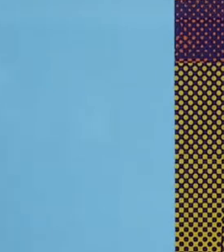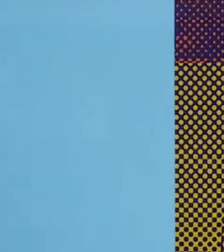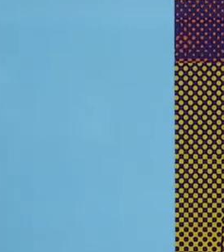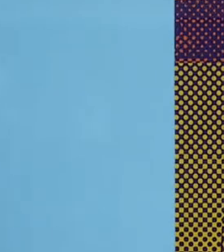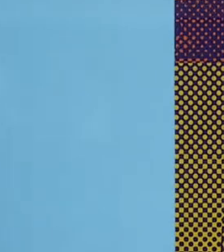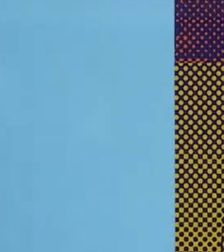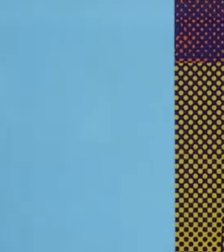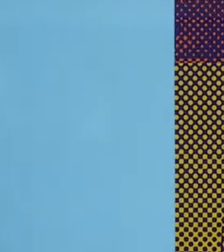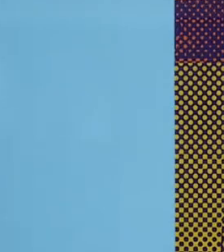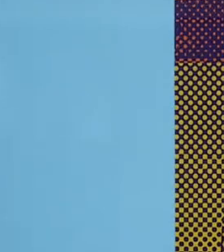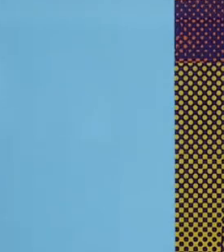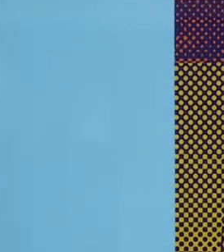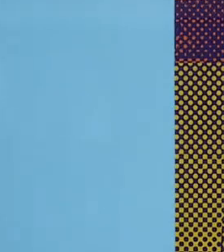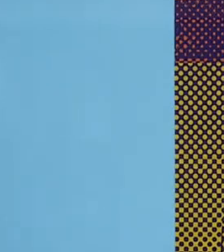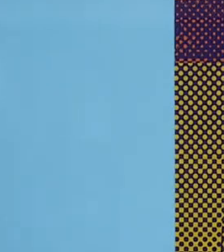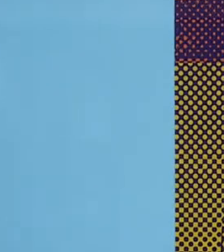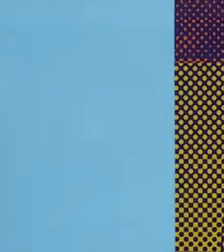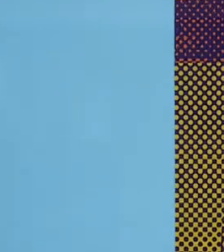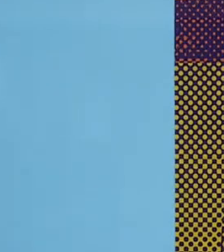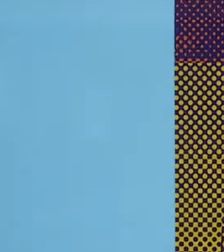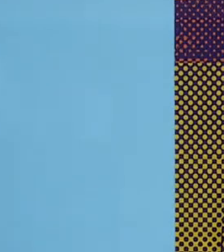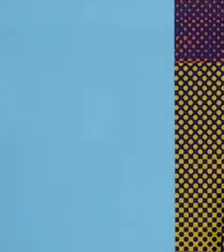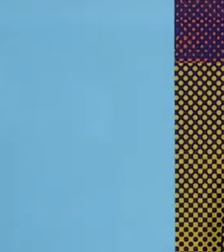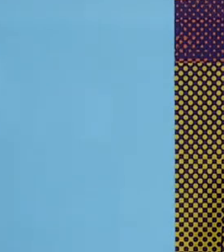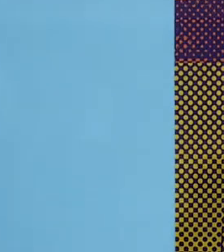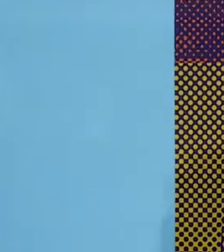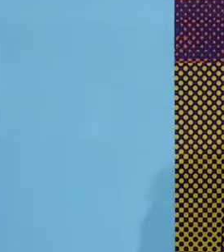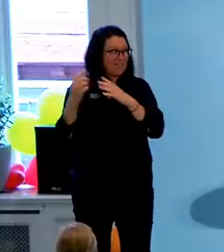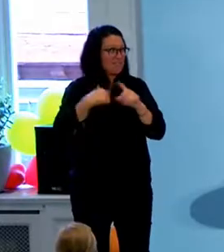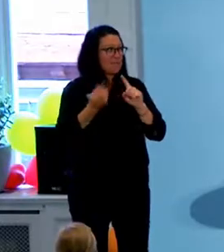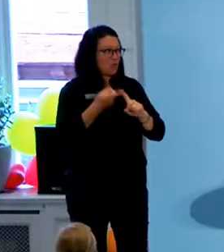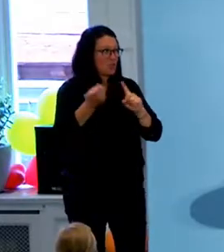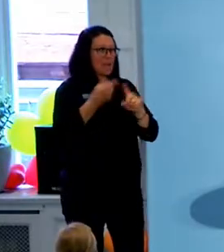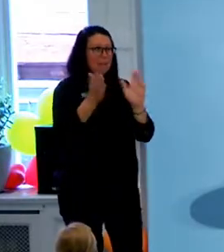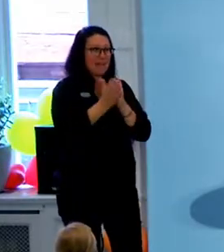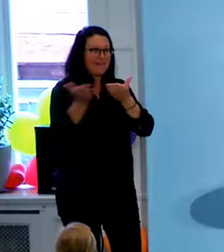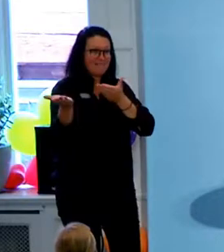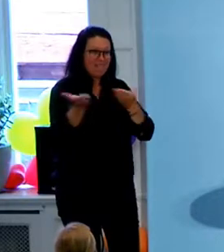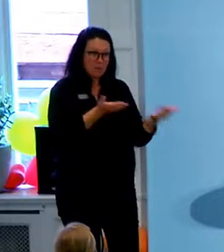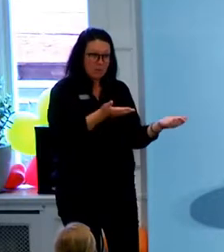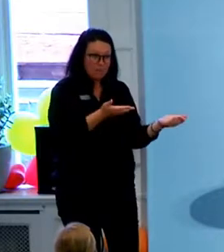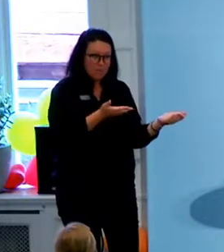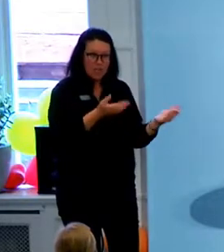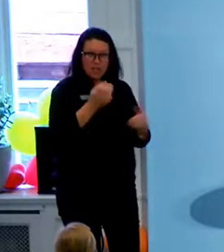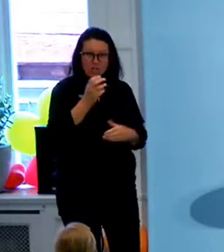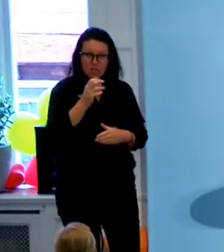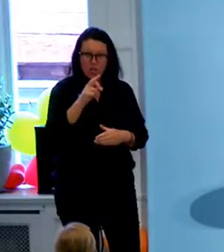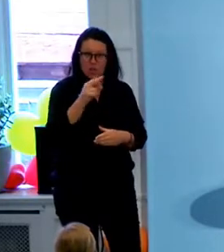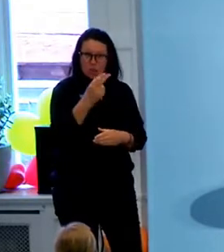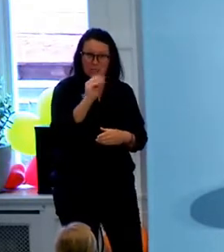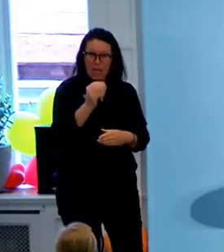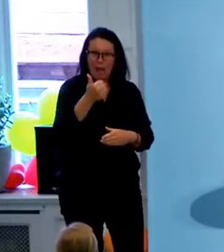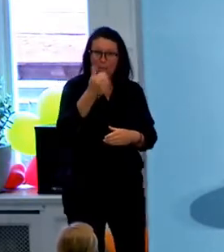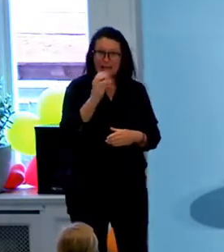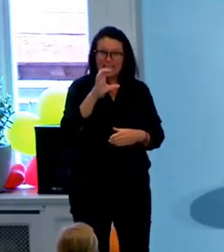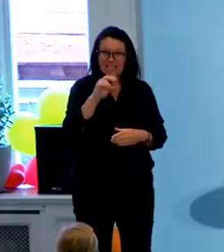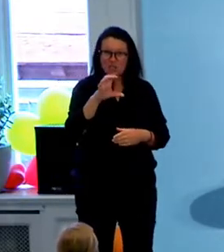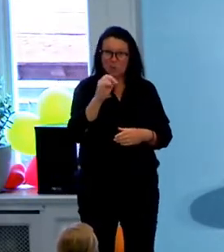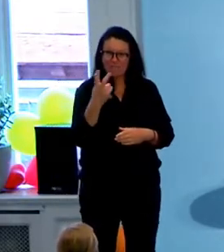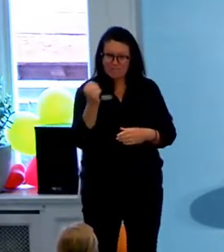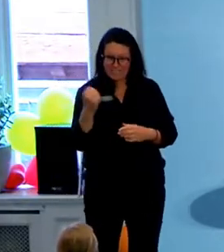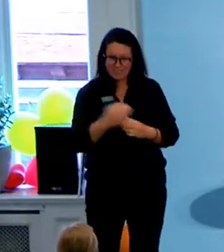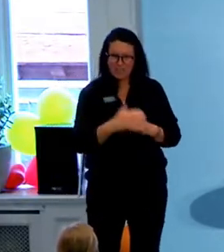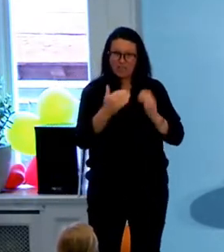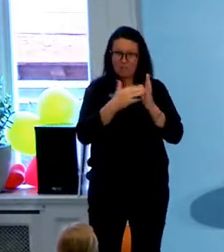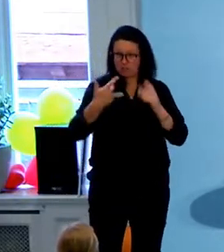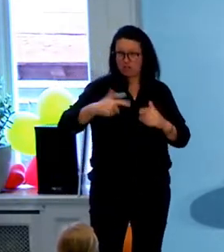gjorts för storstäderna. Och därför börjar vi med att välkomna Runa Bajanstove